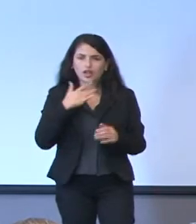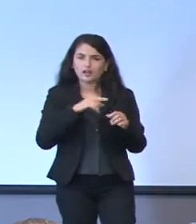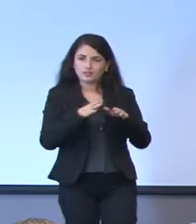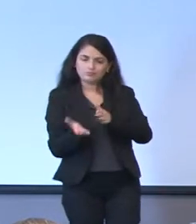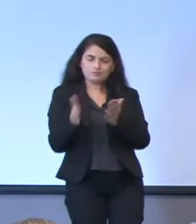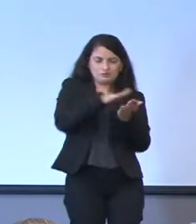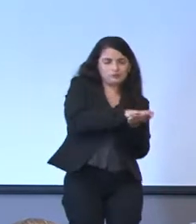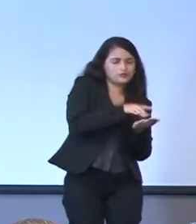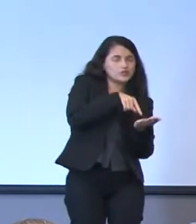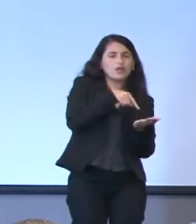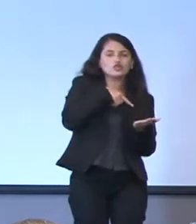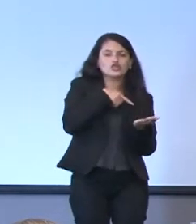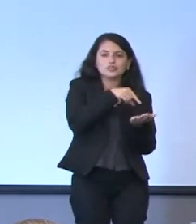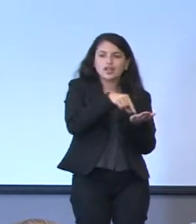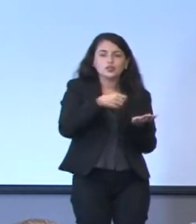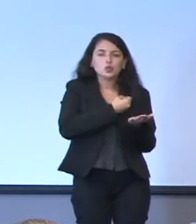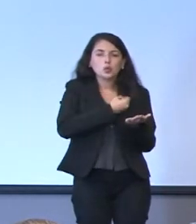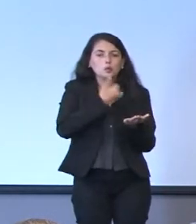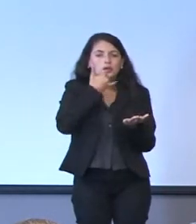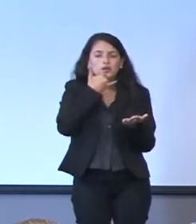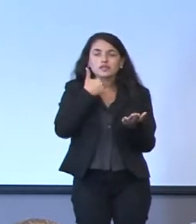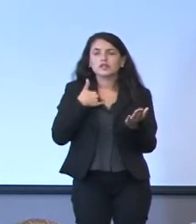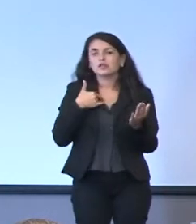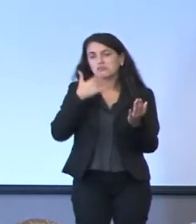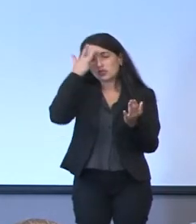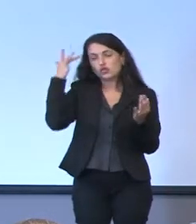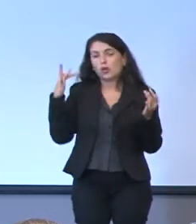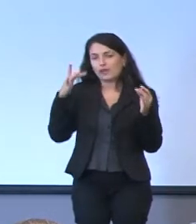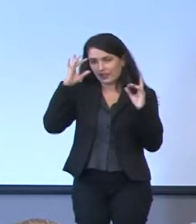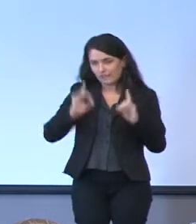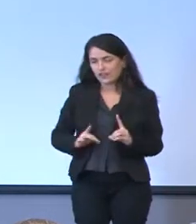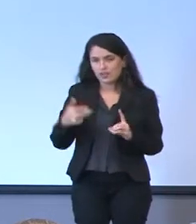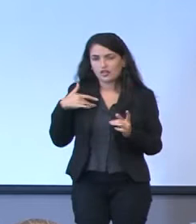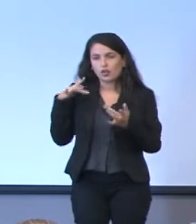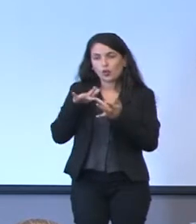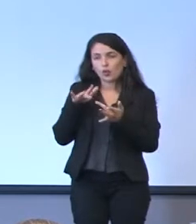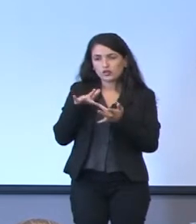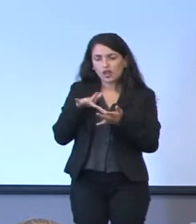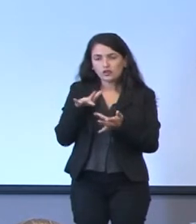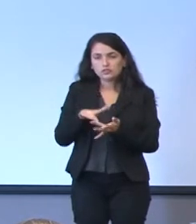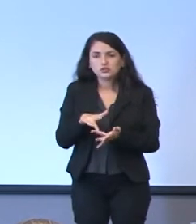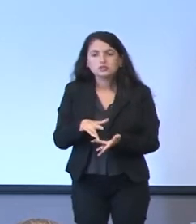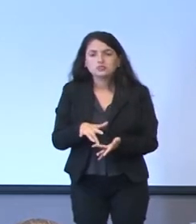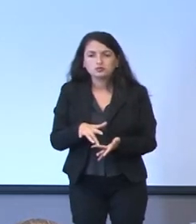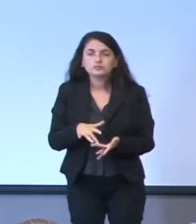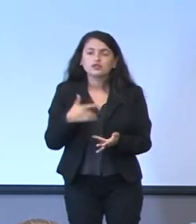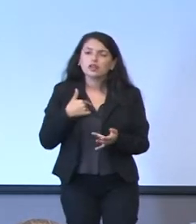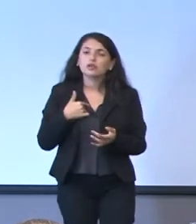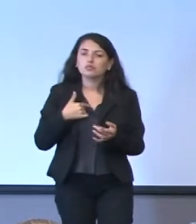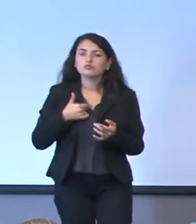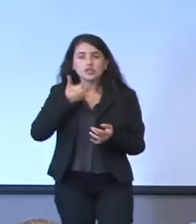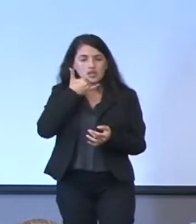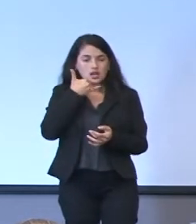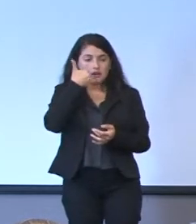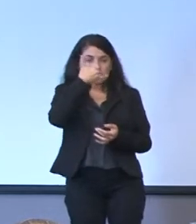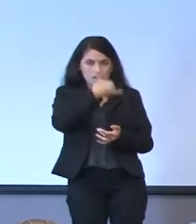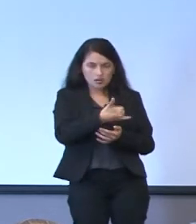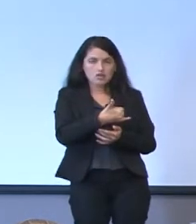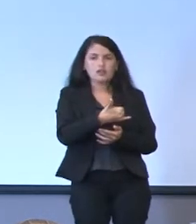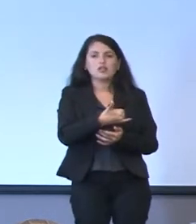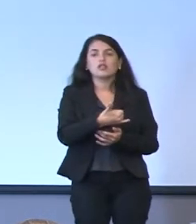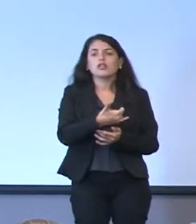comitê. Marquei uma reunião, então, com os responsáveis. Eles, depois de avaliarem o meu caso, decidiram que eu faria a mesma